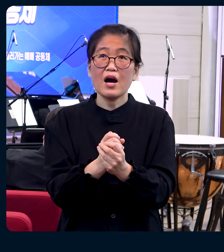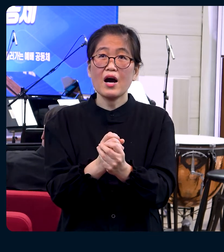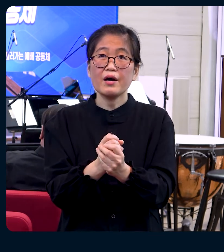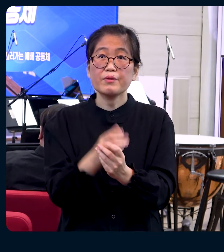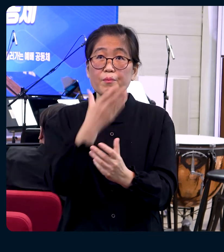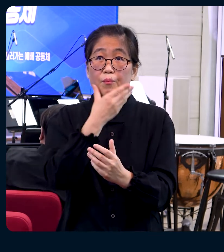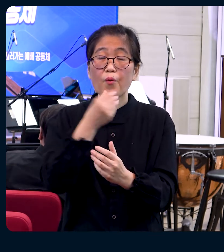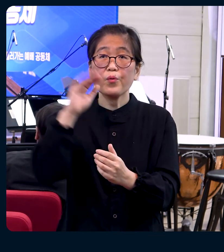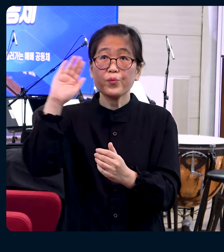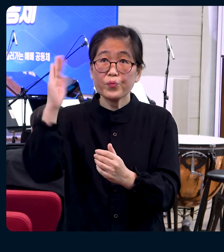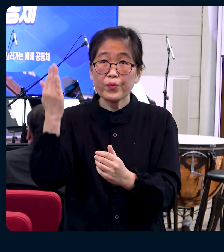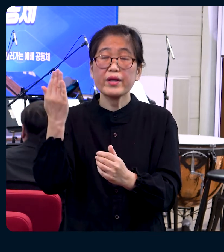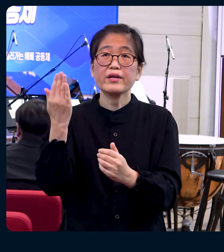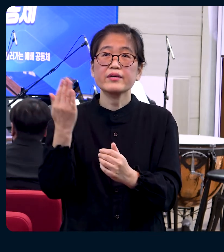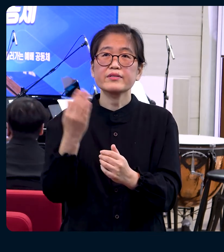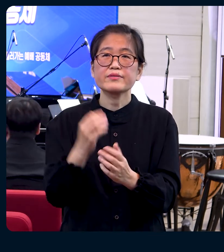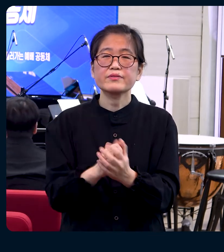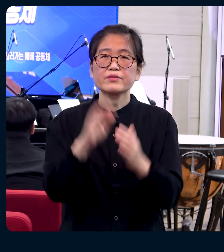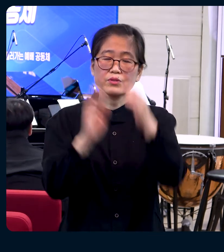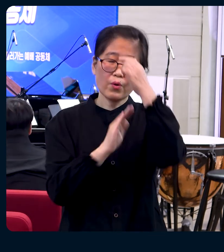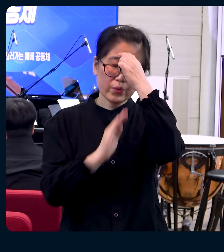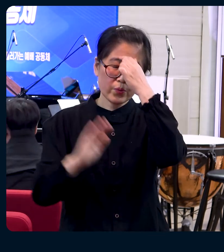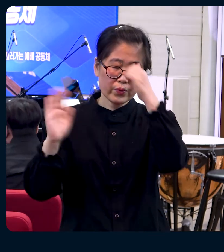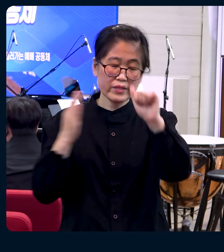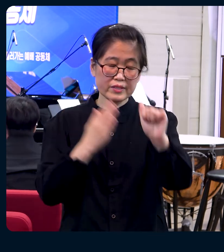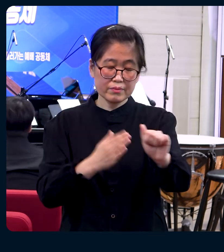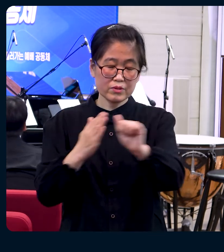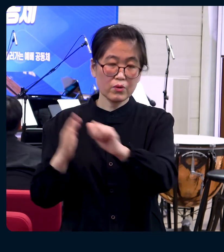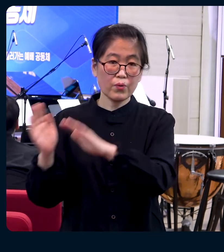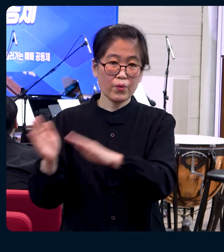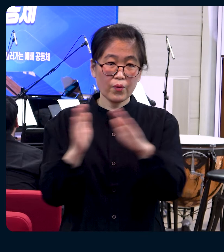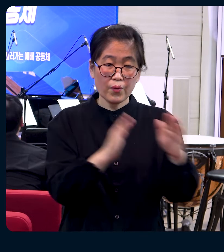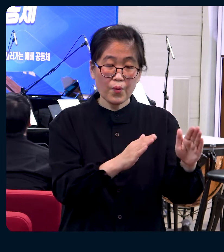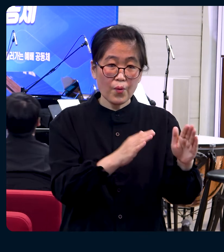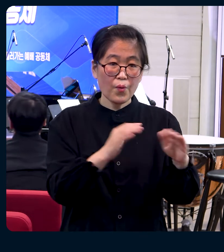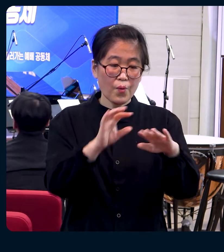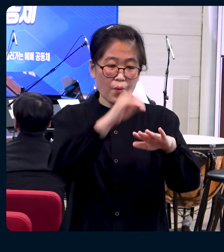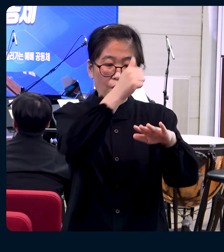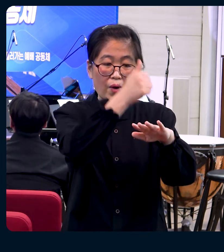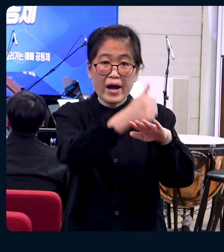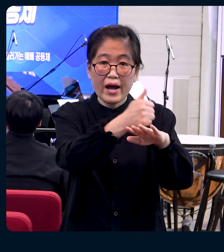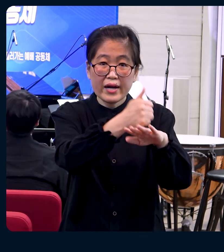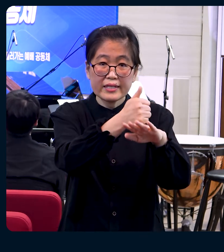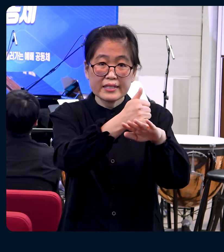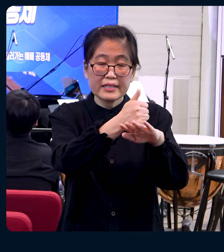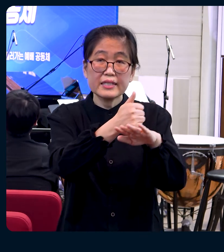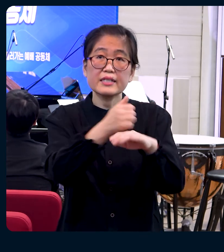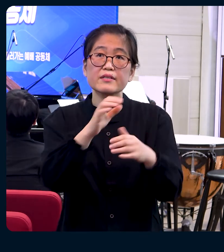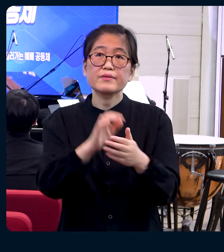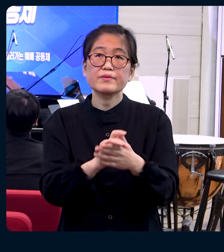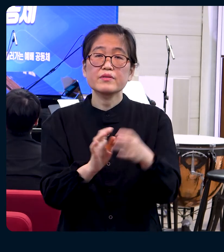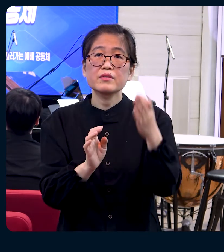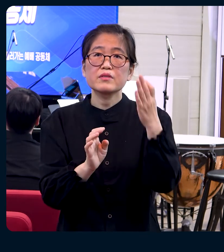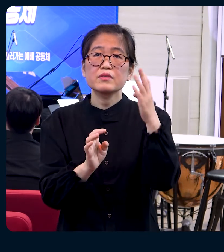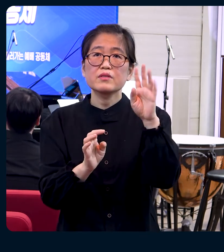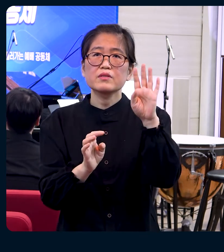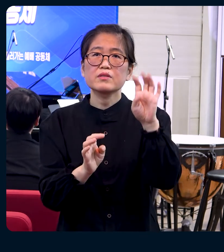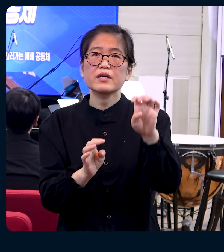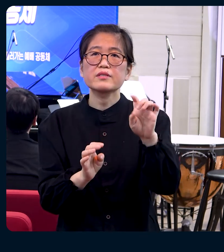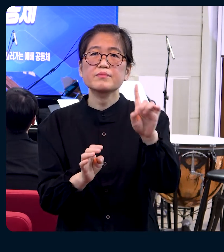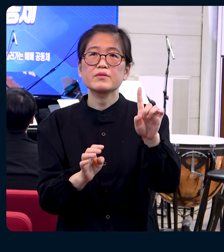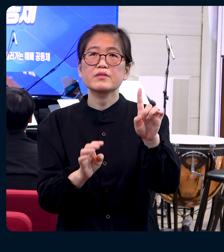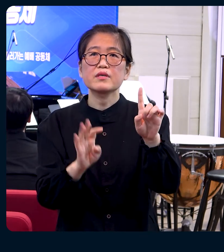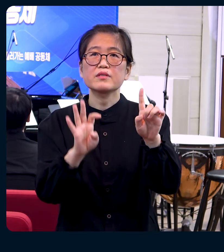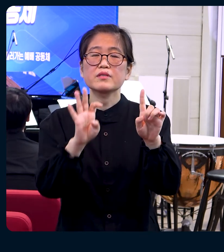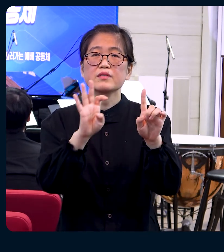복된 성도가 되시기를 주의 이름으로 축복합니다. 그래서 여러분, 이 왕은 요셉을 찾습니다. 오늘 읽었던 41장